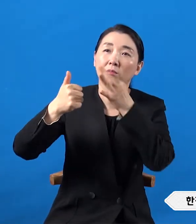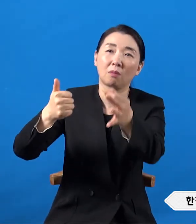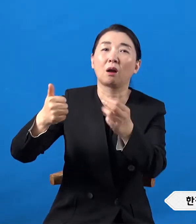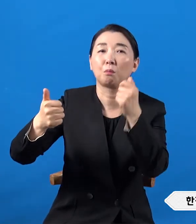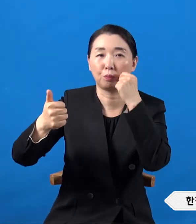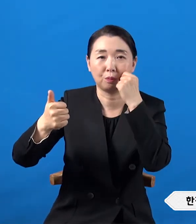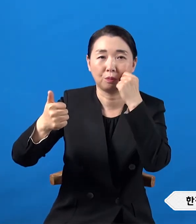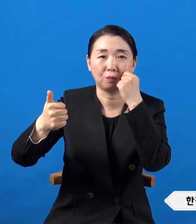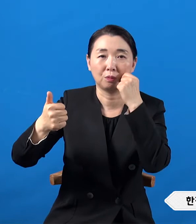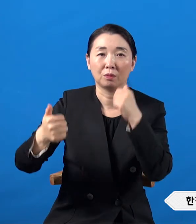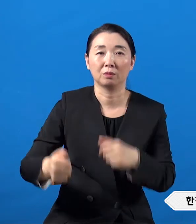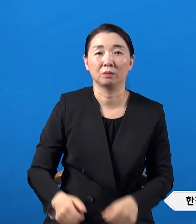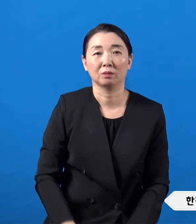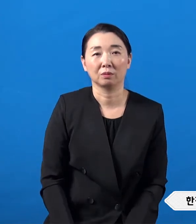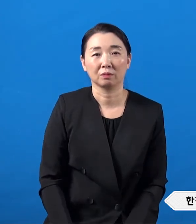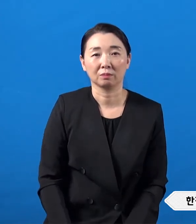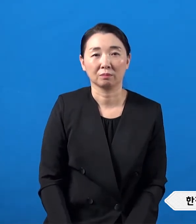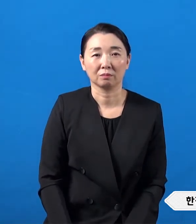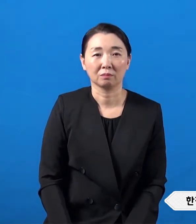잘 나오지가 않습니다.